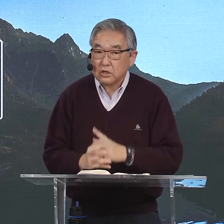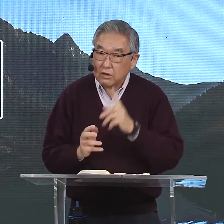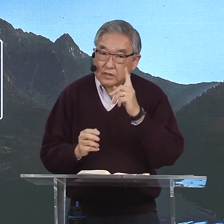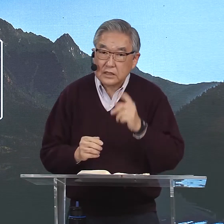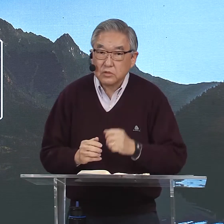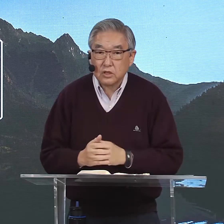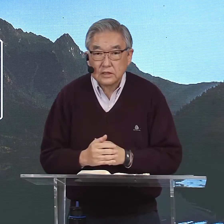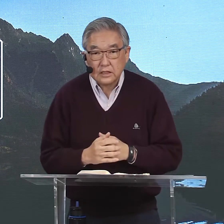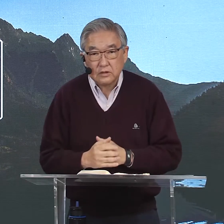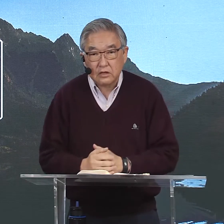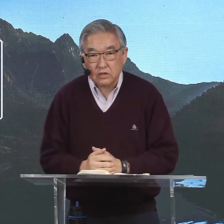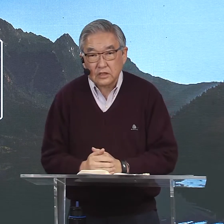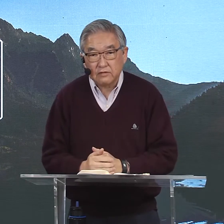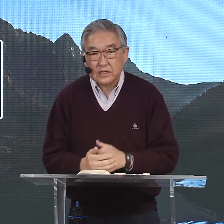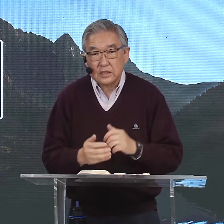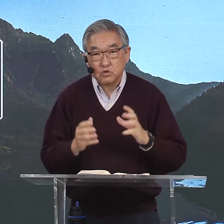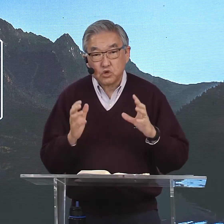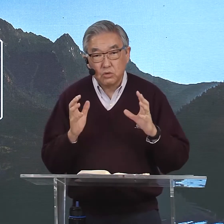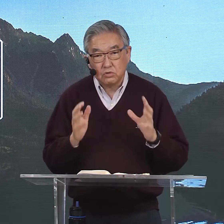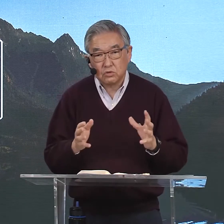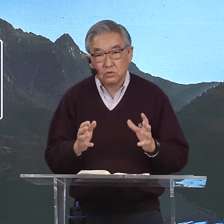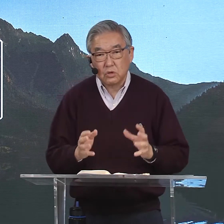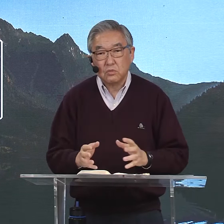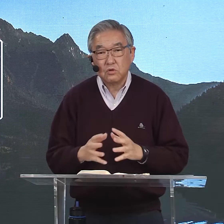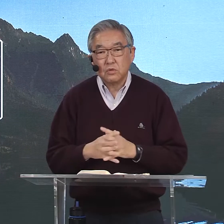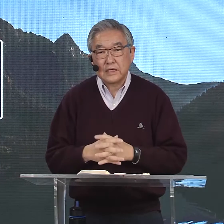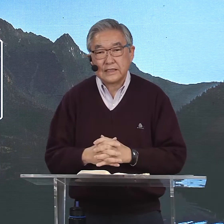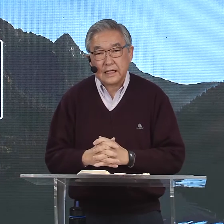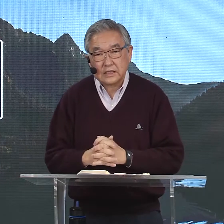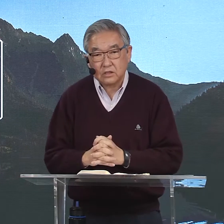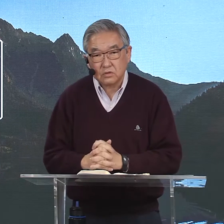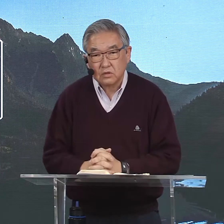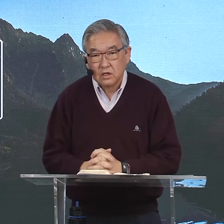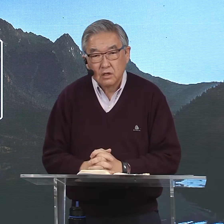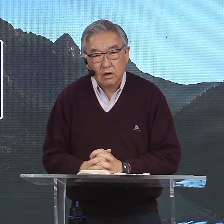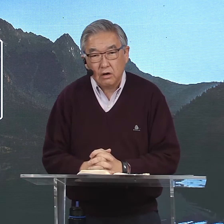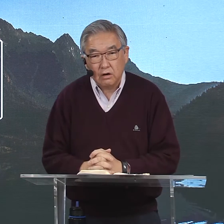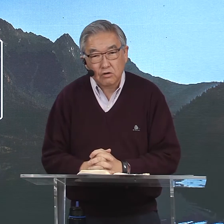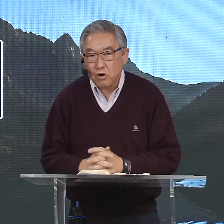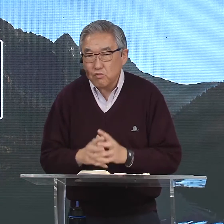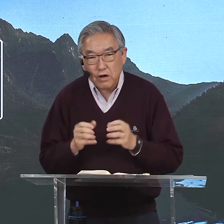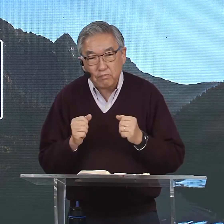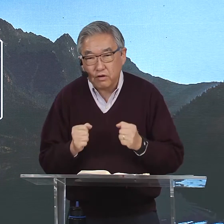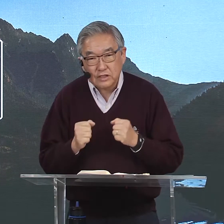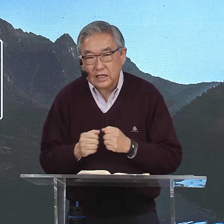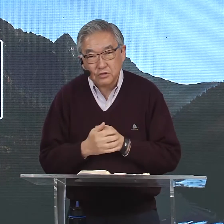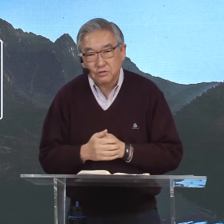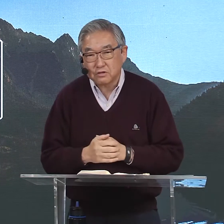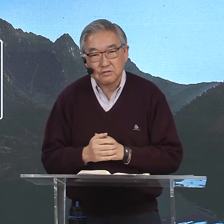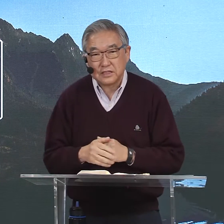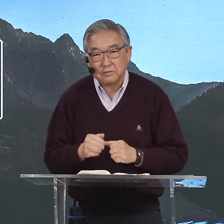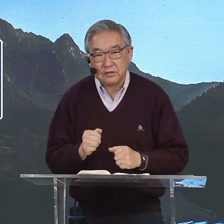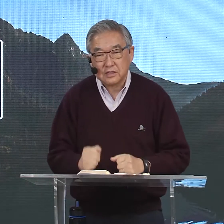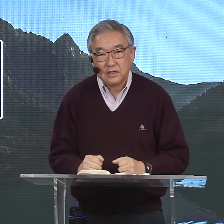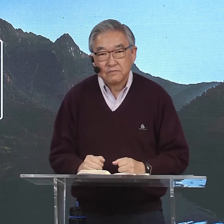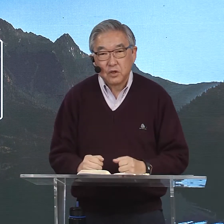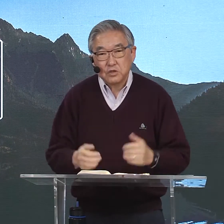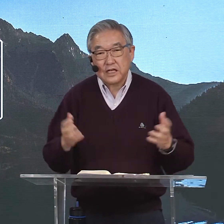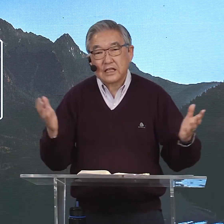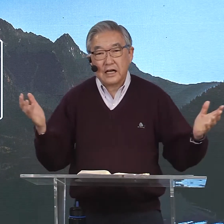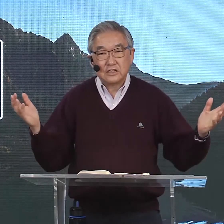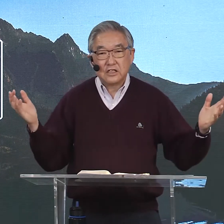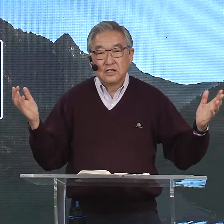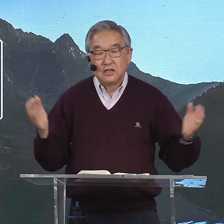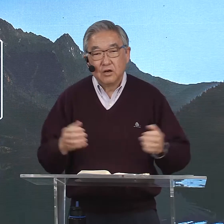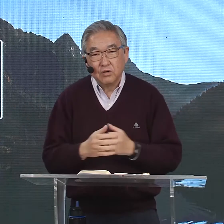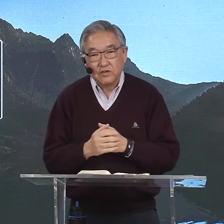só que não avançamos sozinho não nós avançamos juntos como um exército como é bom estar junto com os irmãos